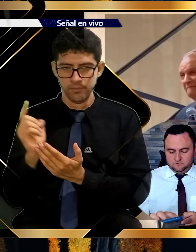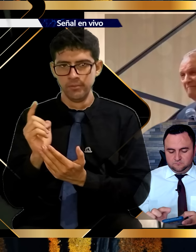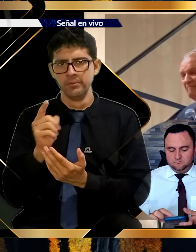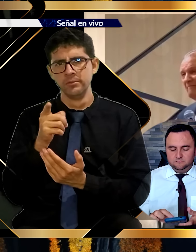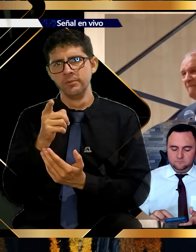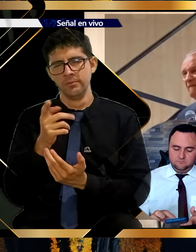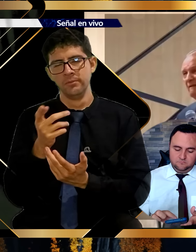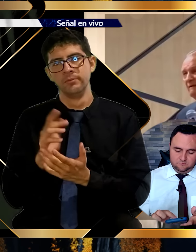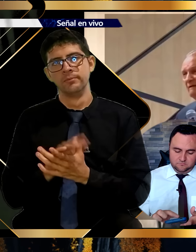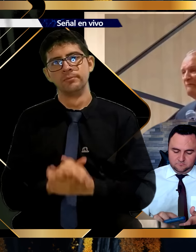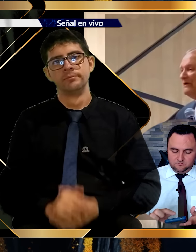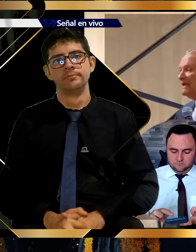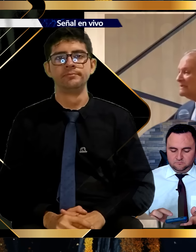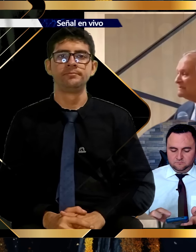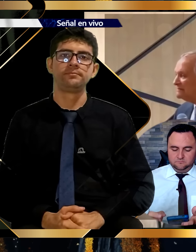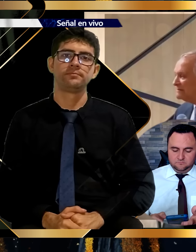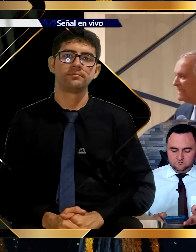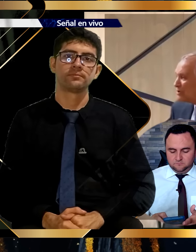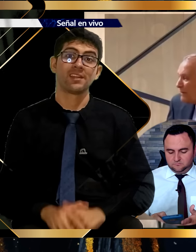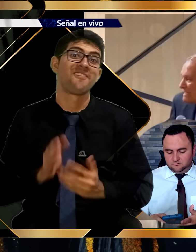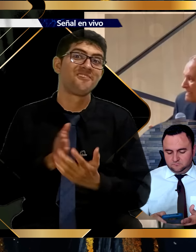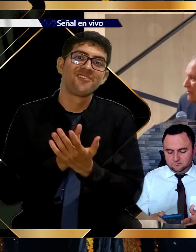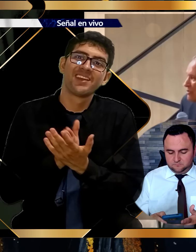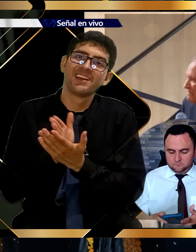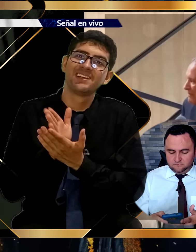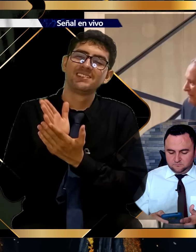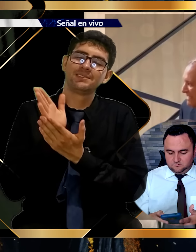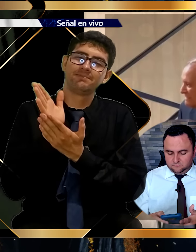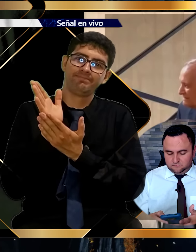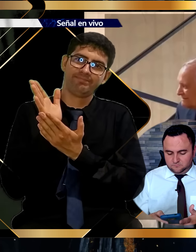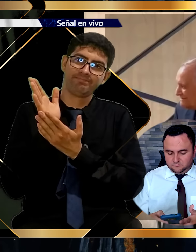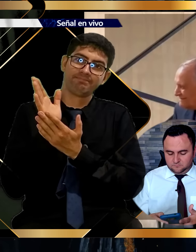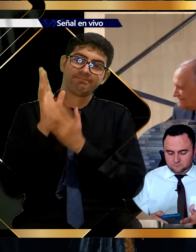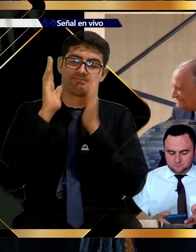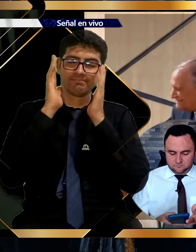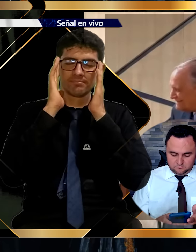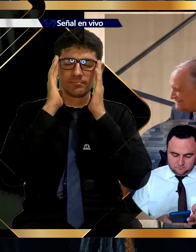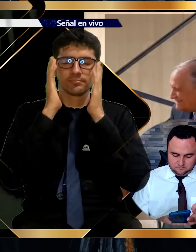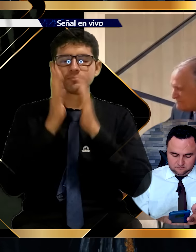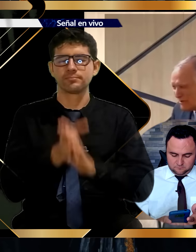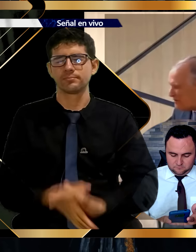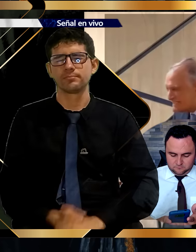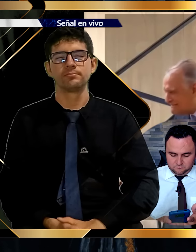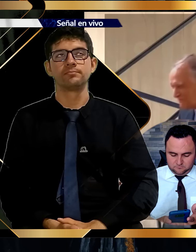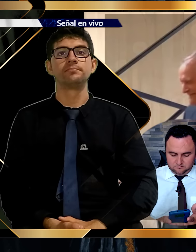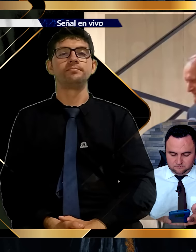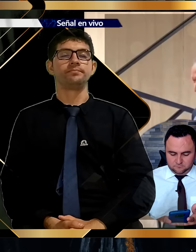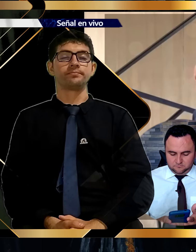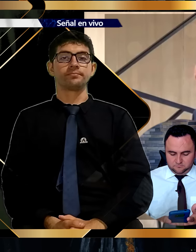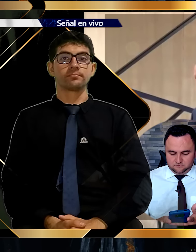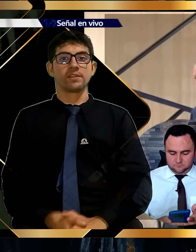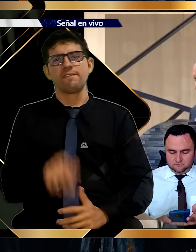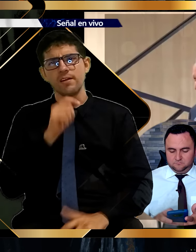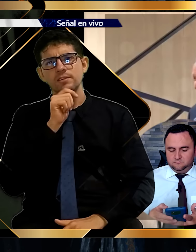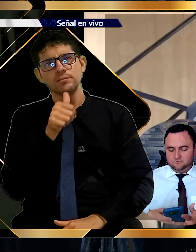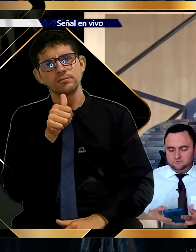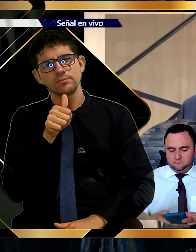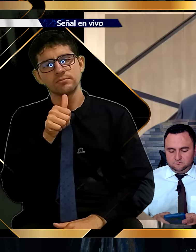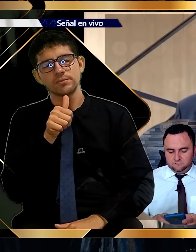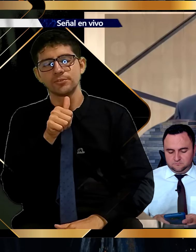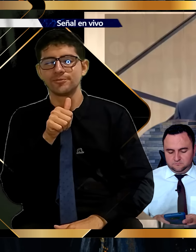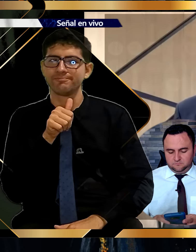hermana, fieles. Eso parece como simple, ¿verdad? Pero no es simple.